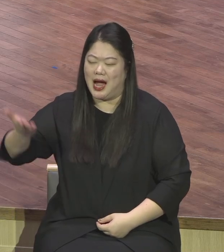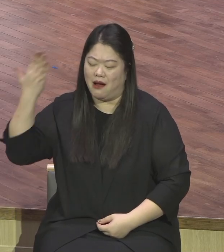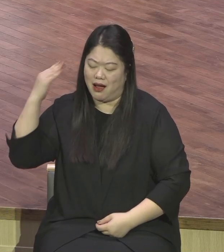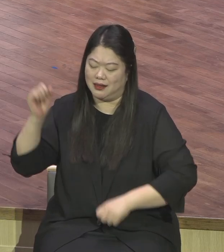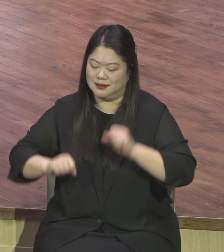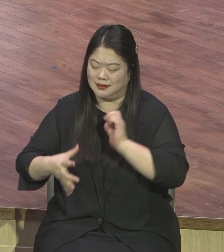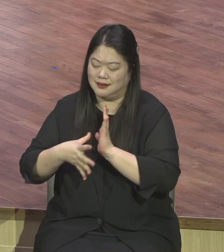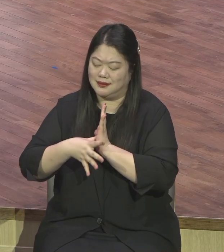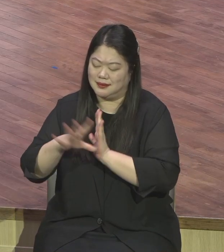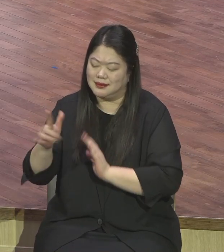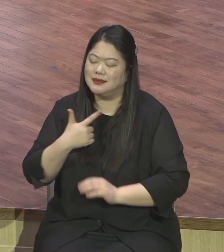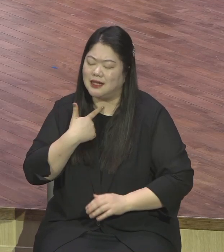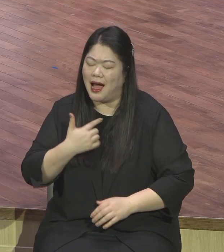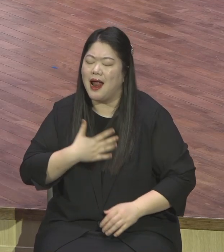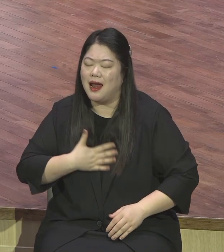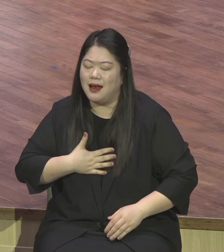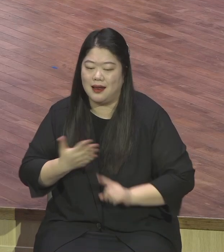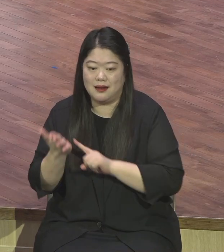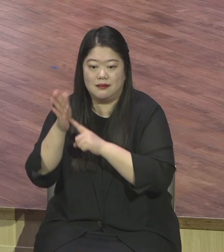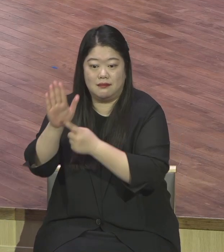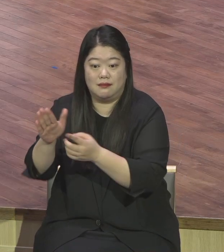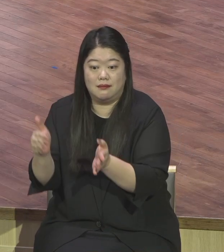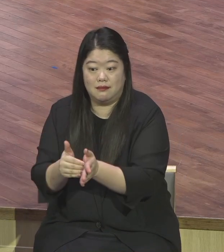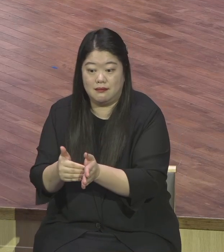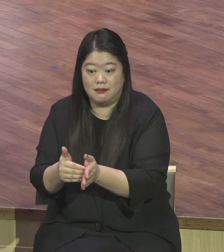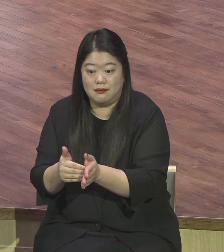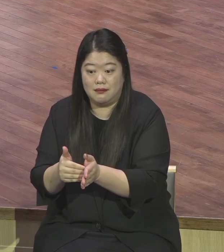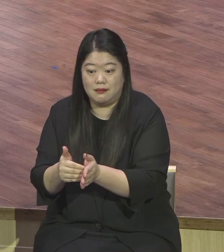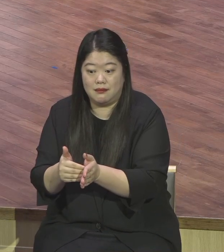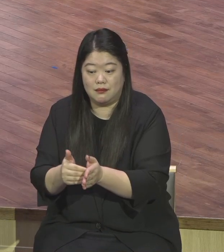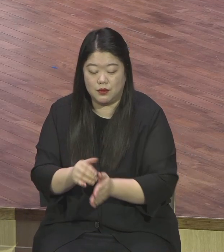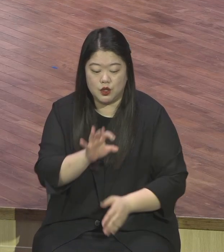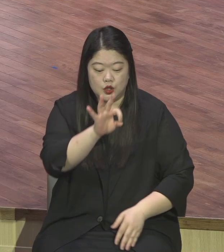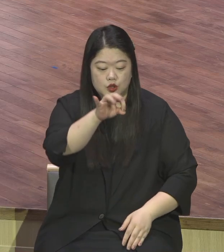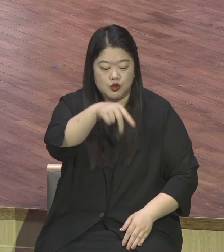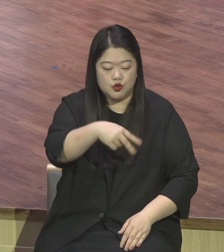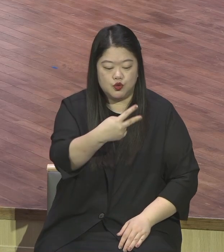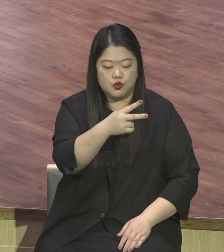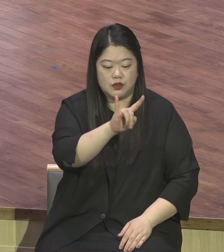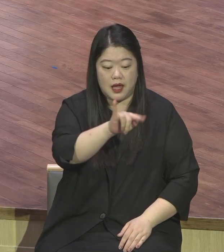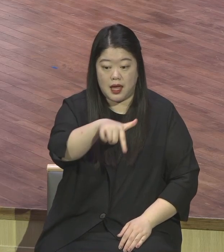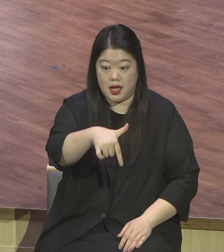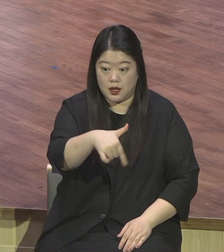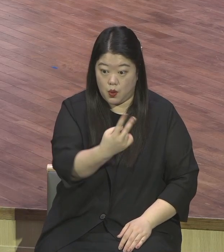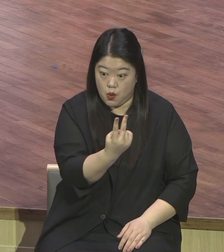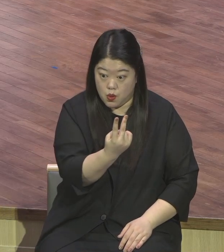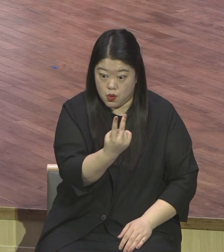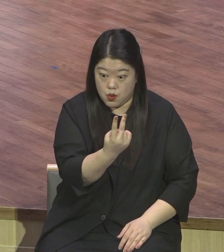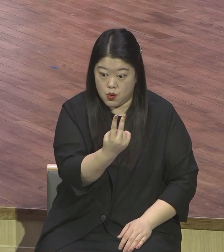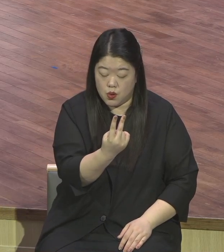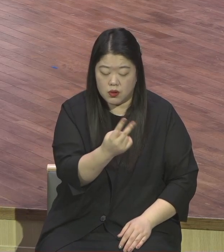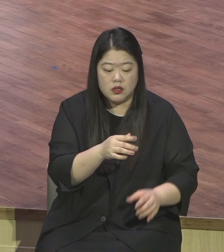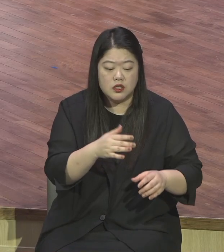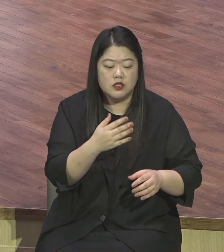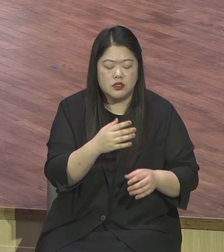유대교의 광신자였다 그래요. 광신자예요. 그걸 고백하죠. 광적으로